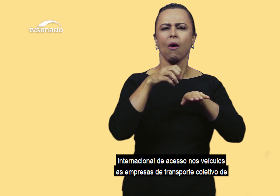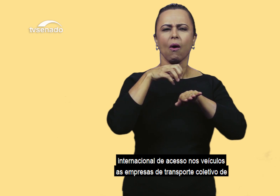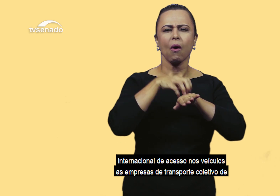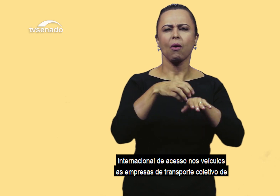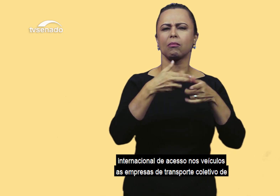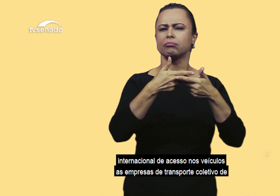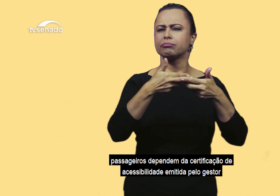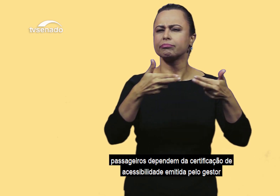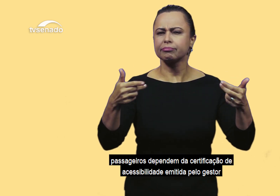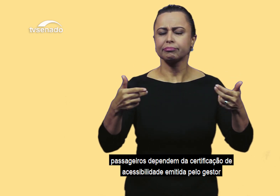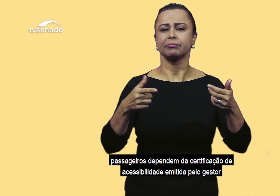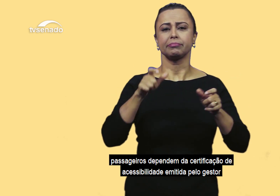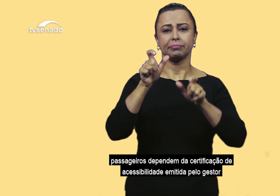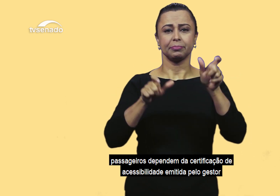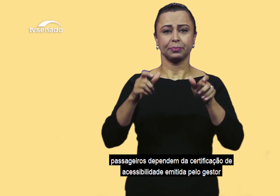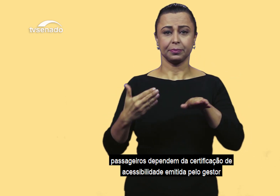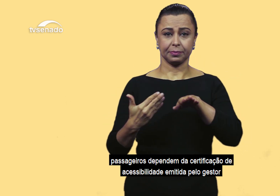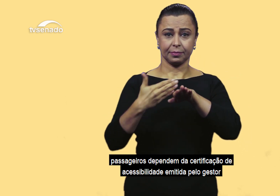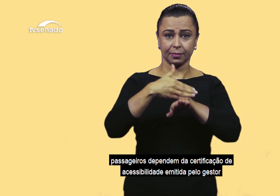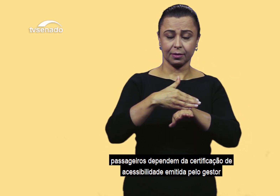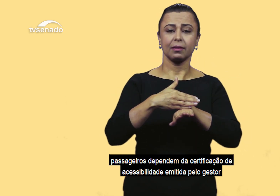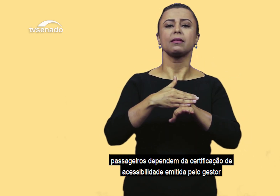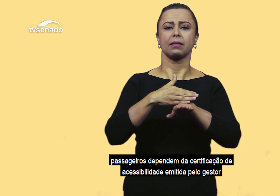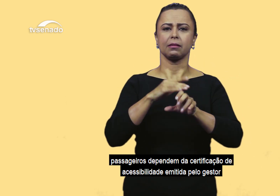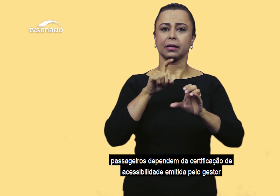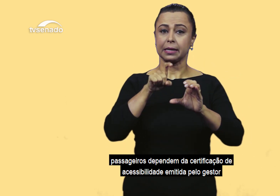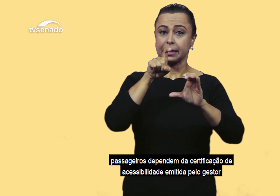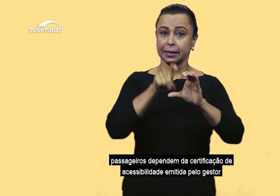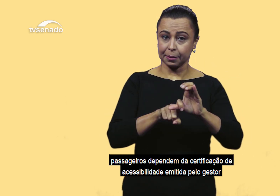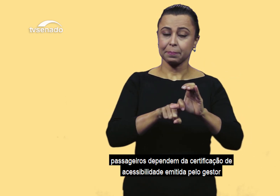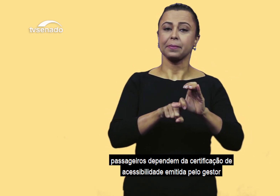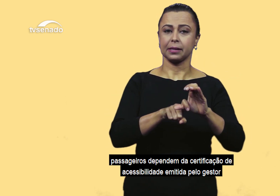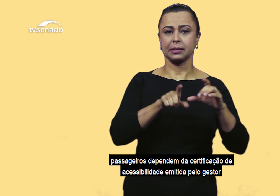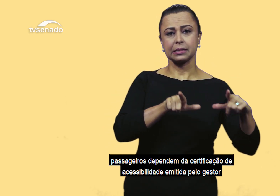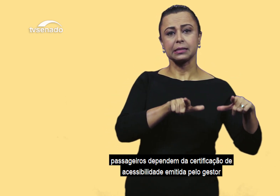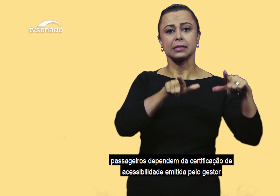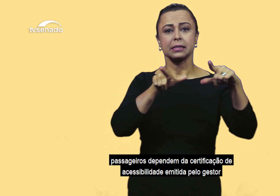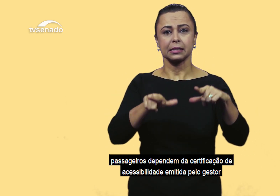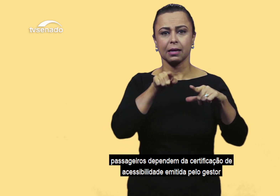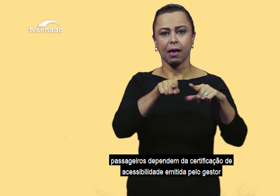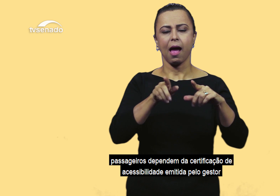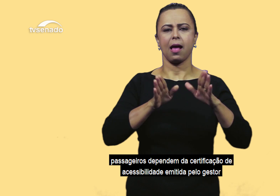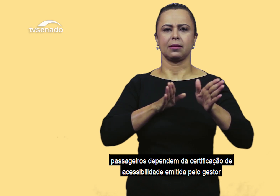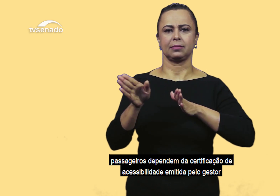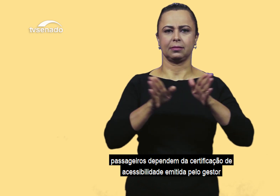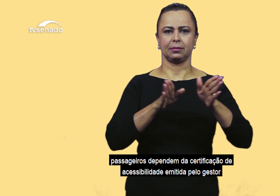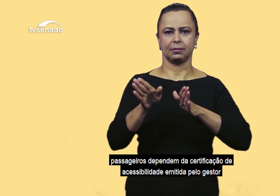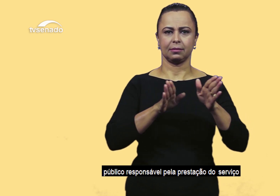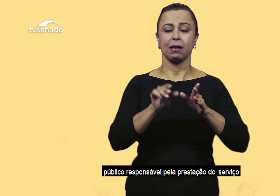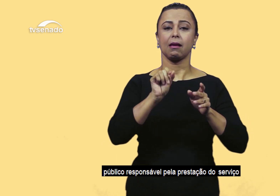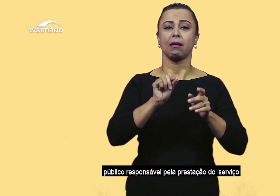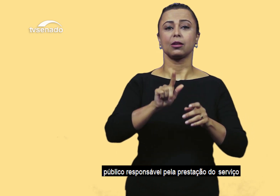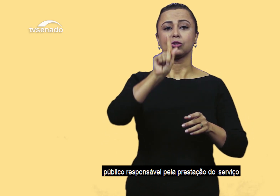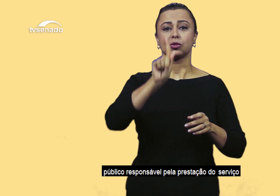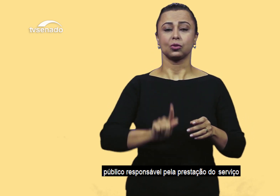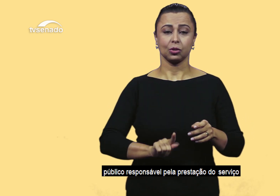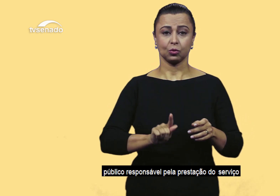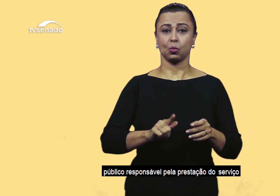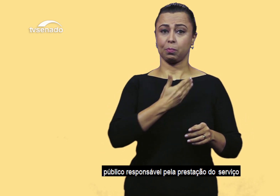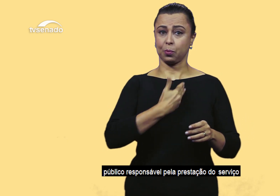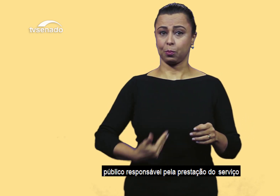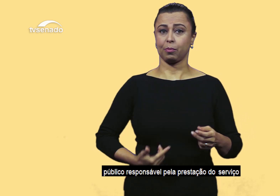transporte coletivo de passageiros dependem da certificação de acessibilidade emitida pelo gestor público